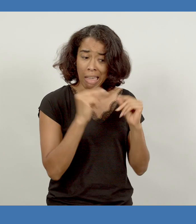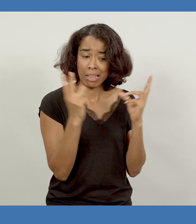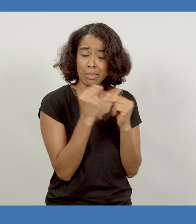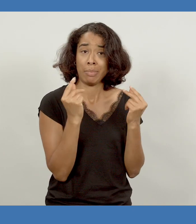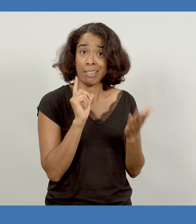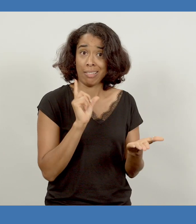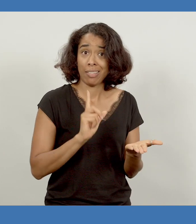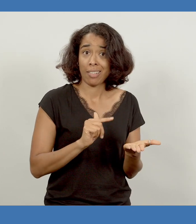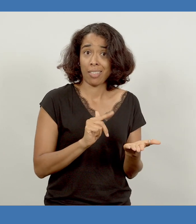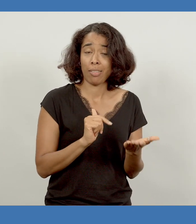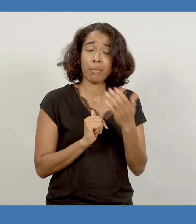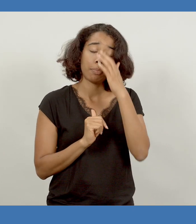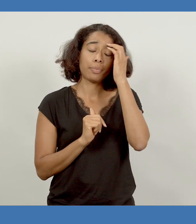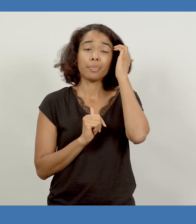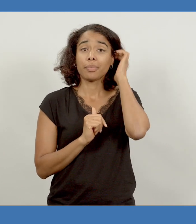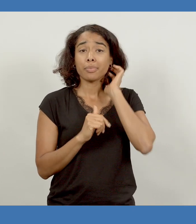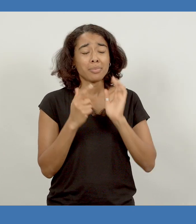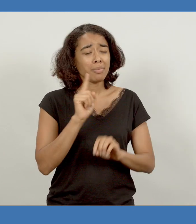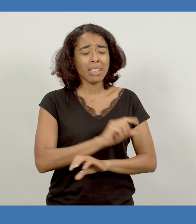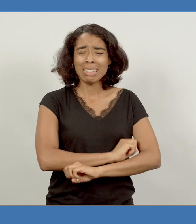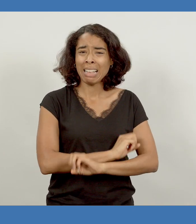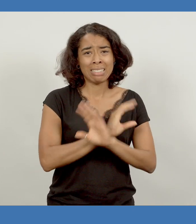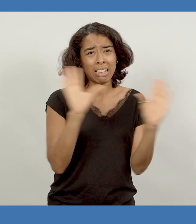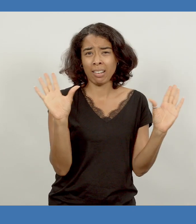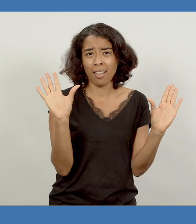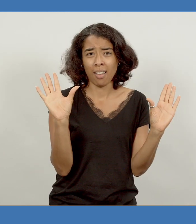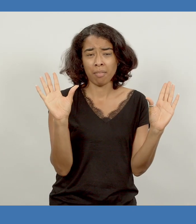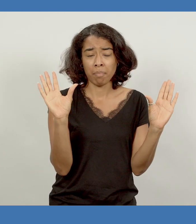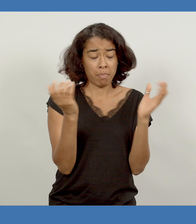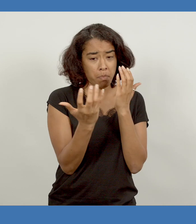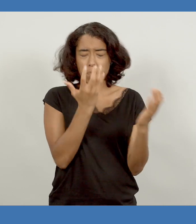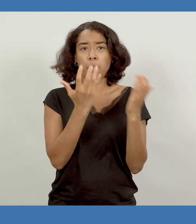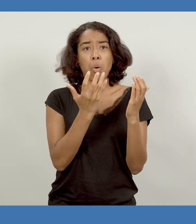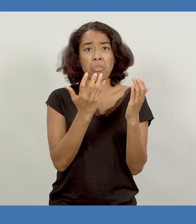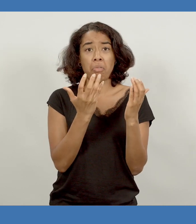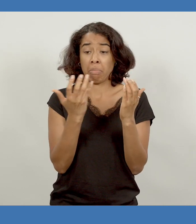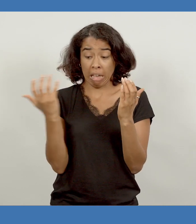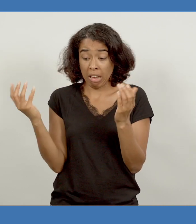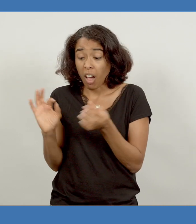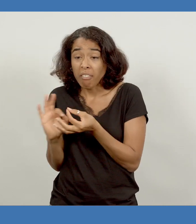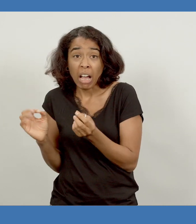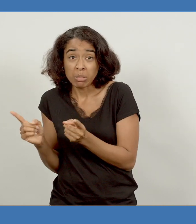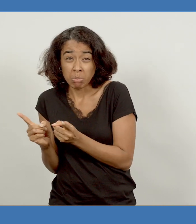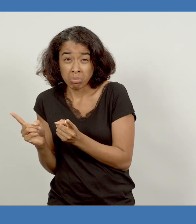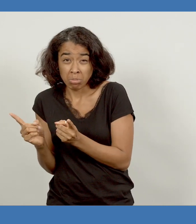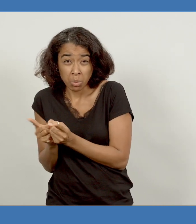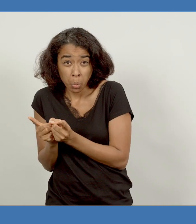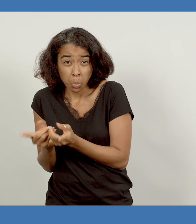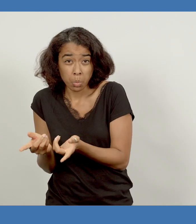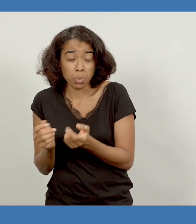l'Ancien Testament d'une manière encore plus claire et plus explicite encore que dans le Nouveau